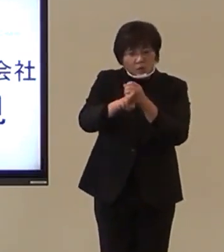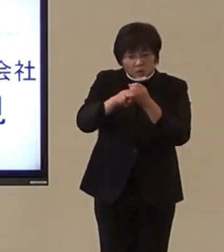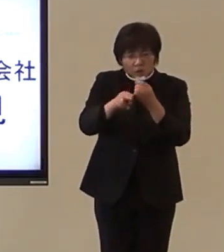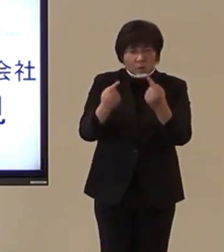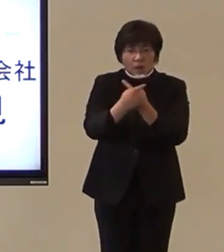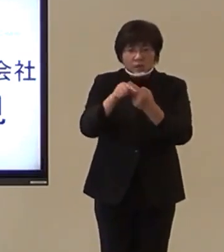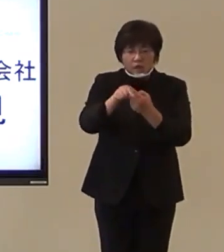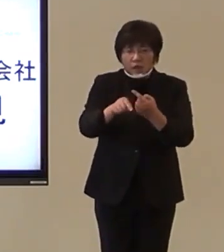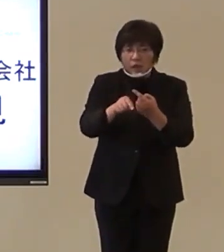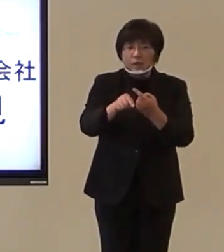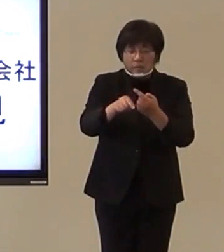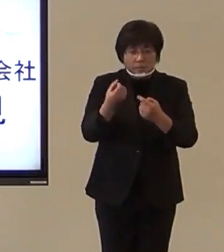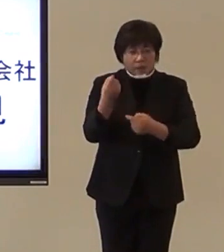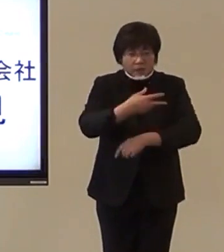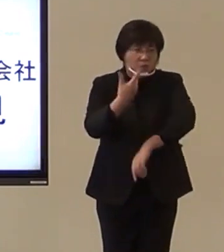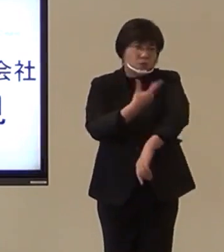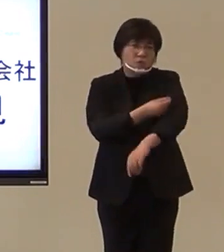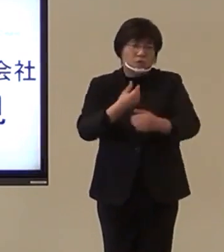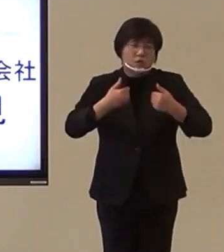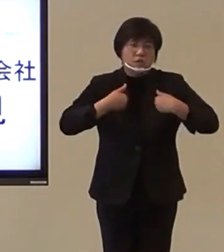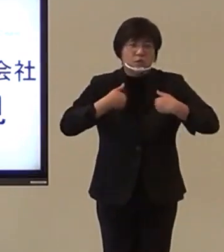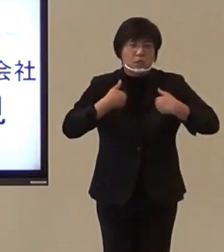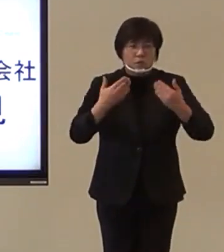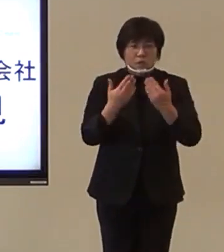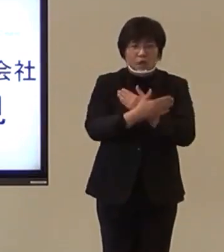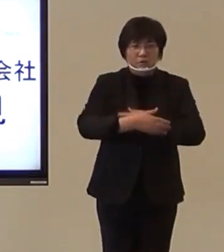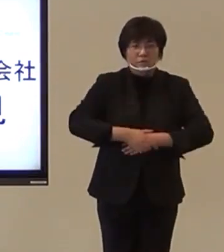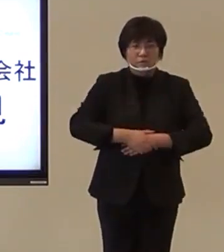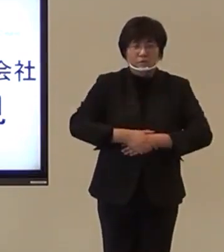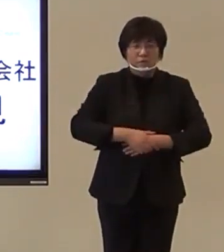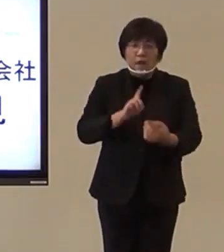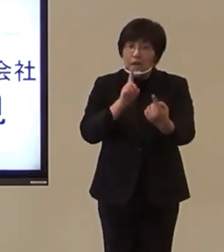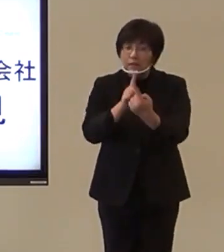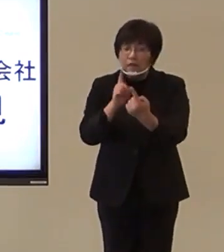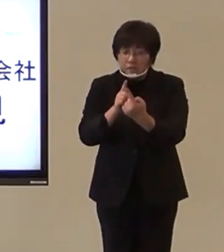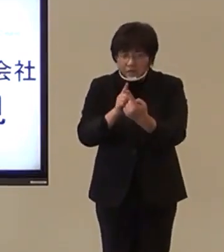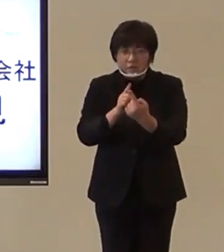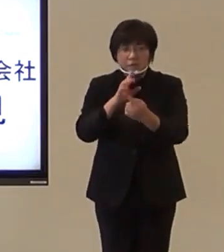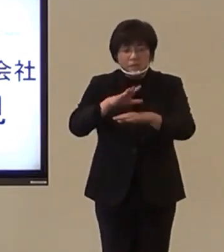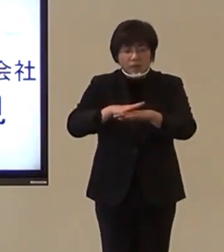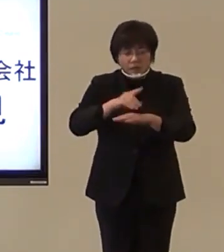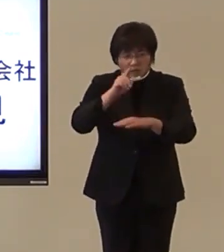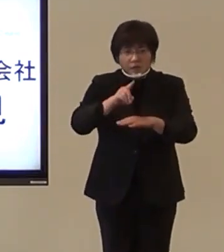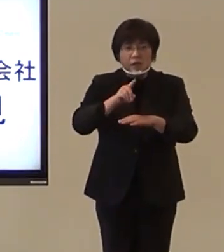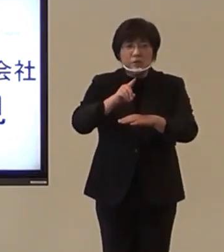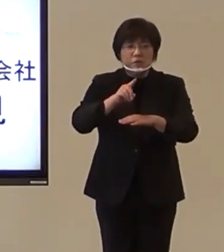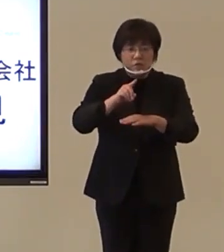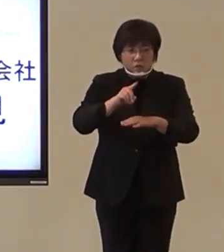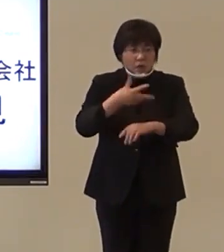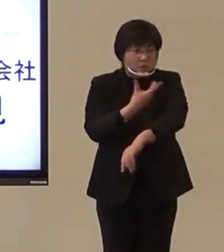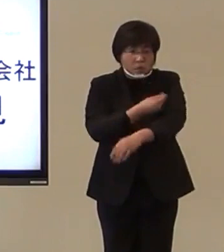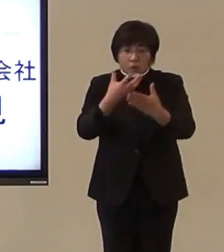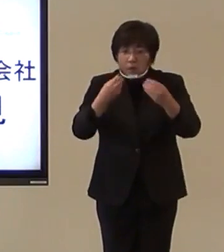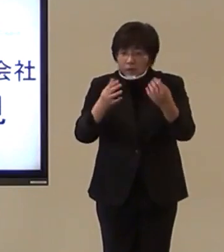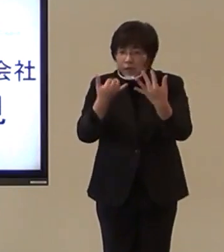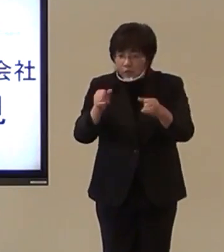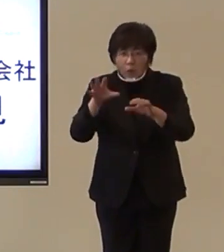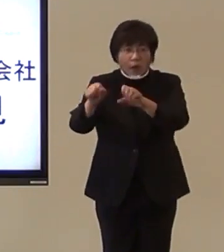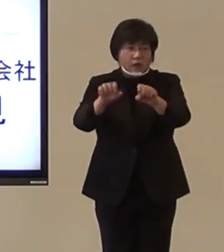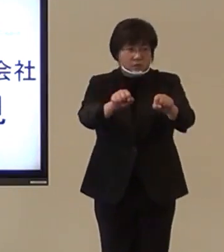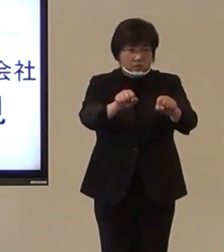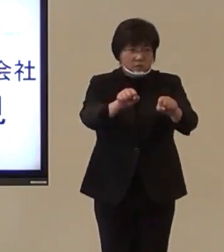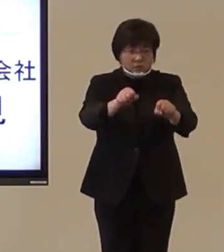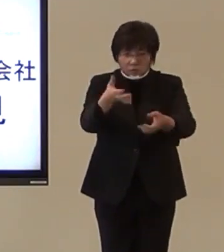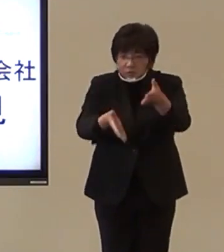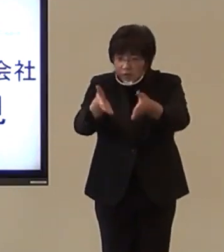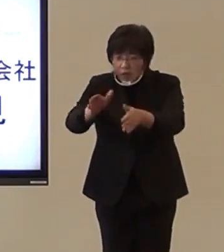ません。それからですね、対策としてまず把握をしなきゃいけない。打った方のハードケア、ここ